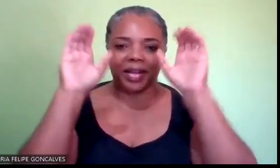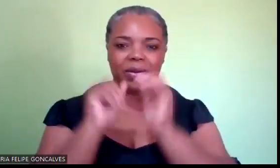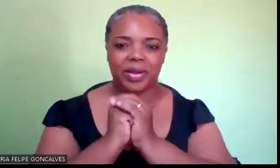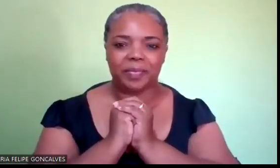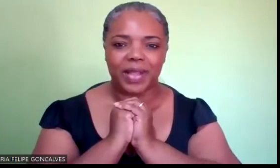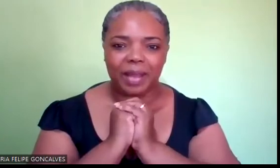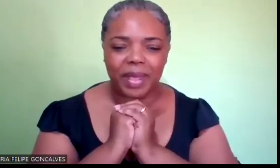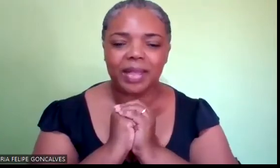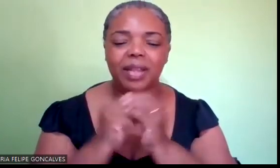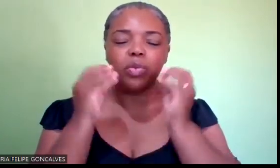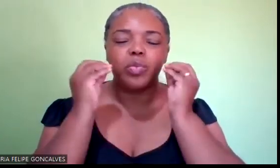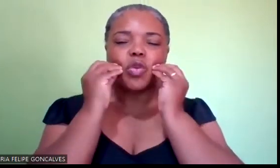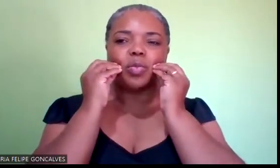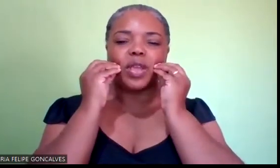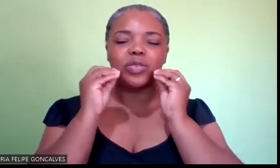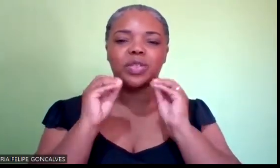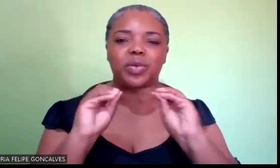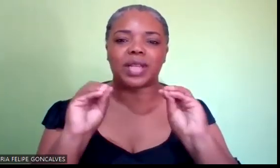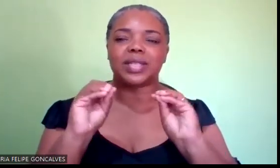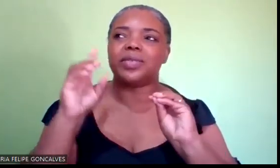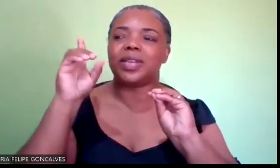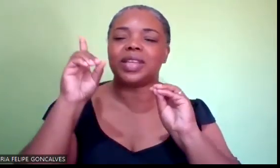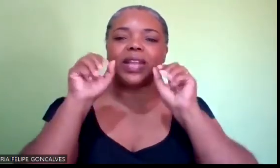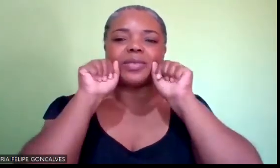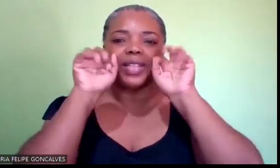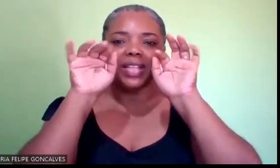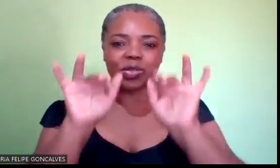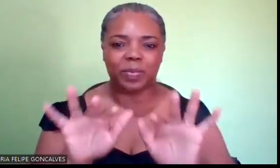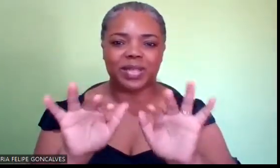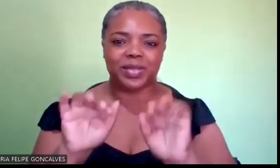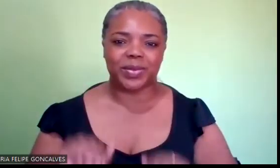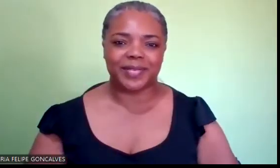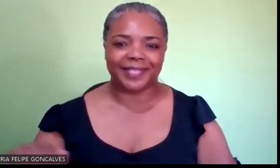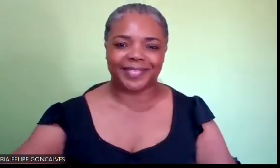glória. Amém? Então, um beijo no seu coração e Deus te abençoe.